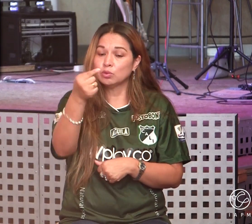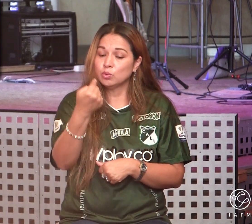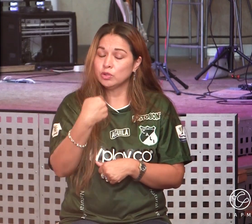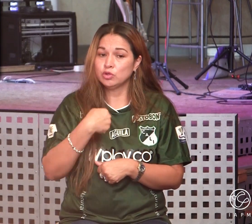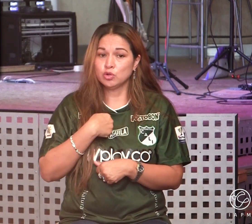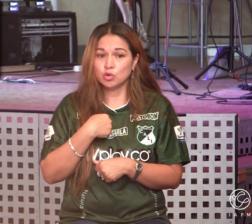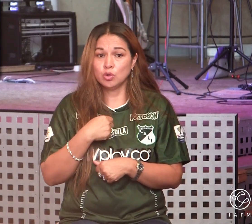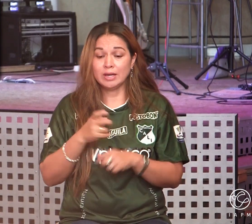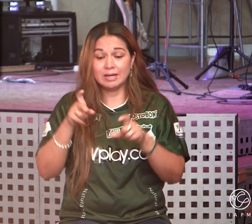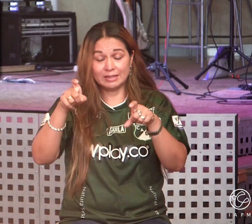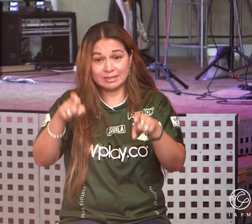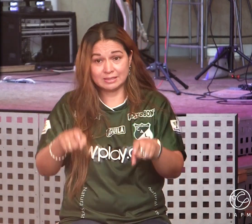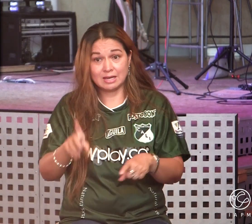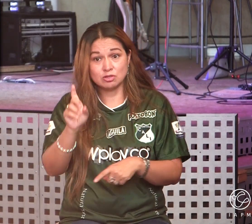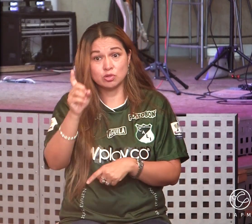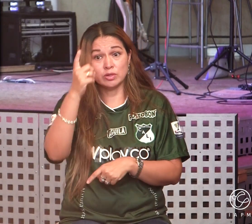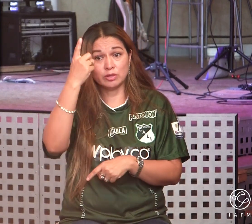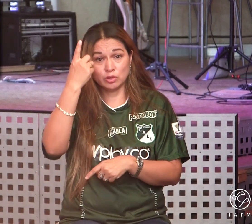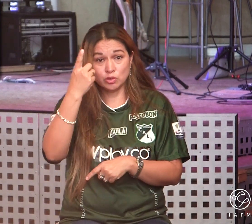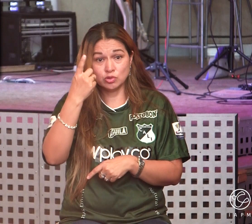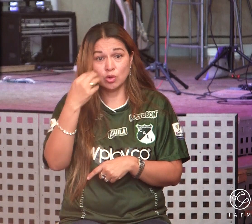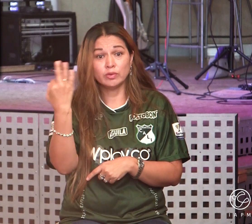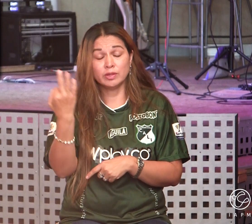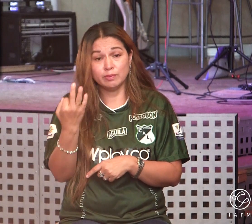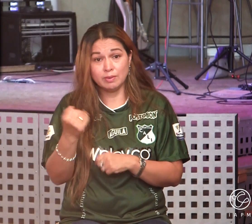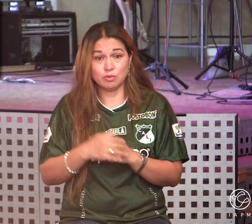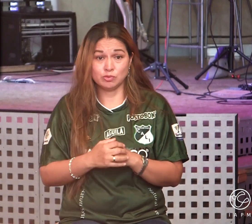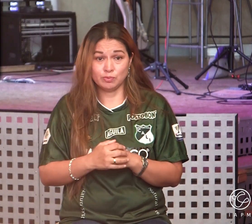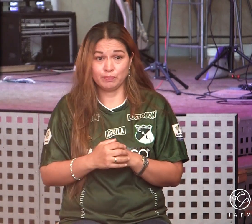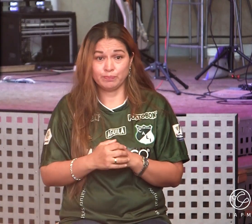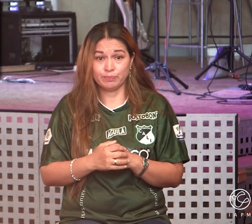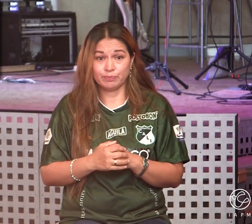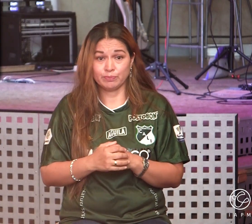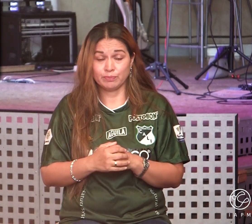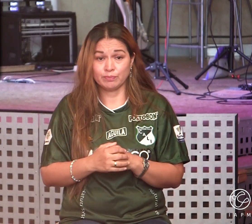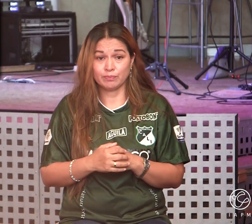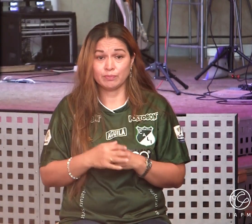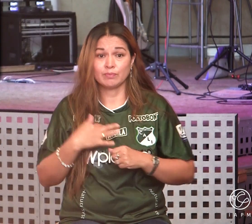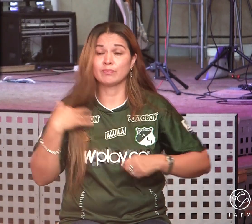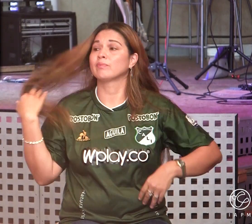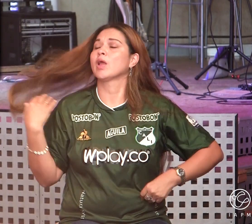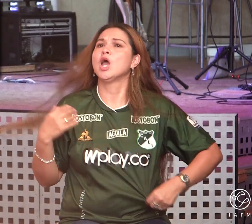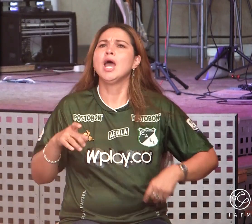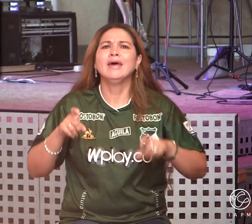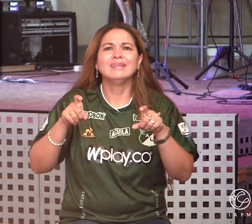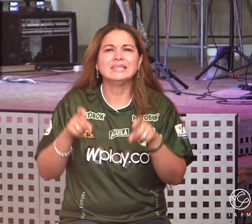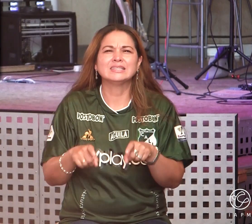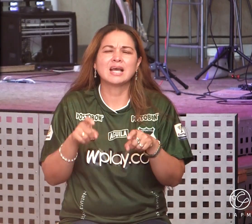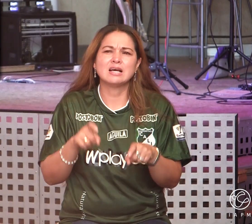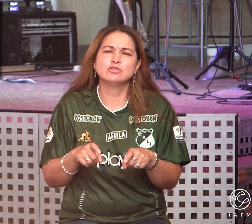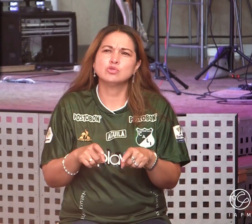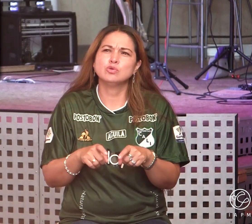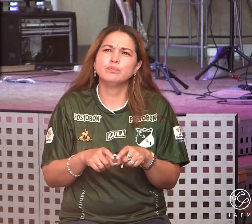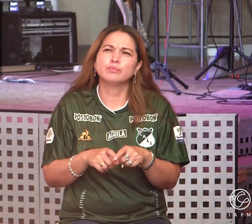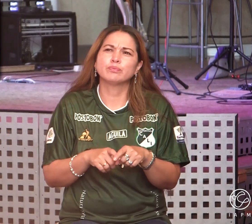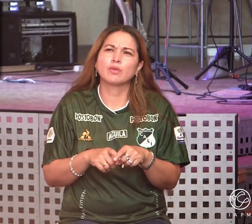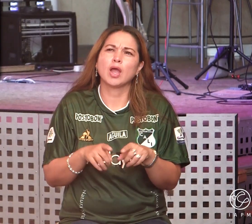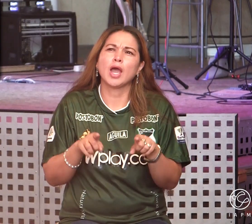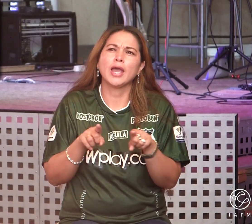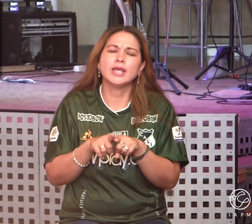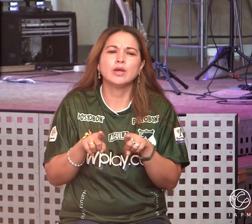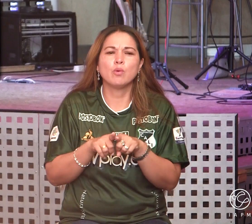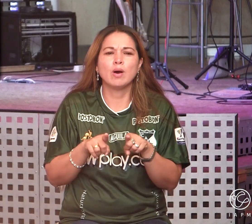no es solamente estar como sin hacer nada, que no se refiere a ocio, sino que se refiere a una intensa actividad, pero que tiene otro motor